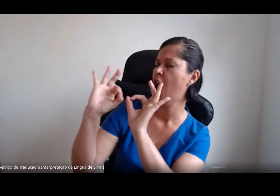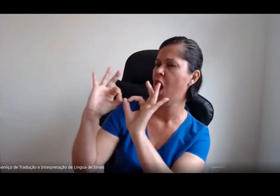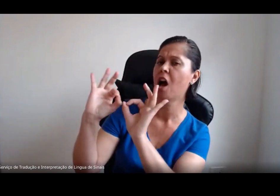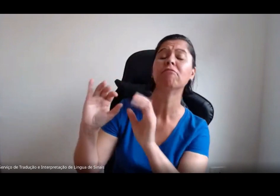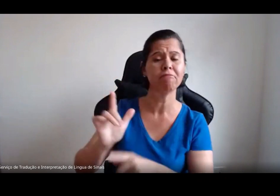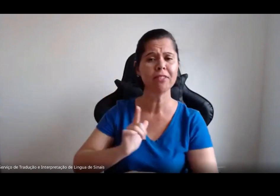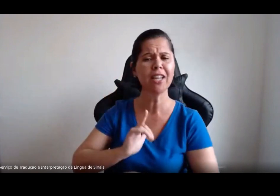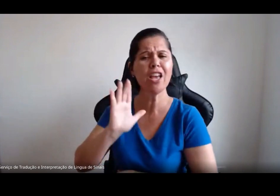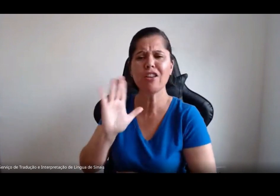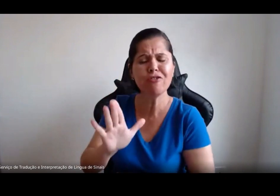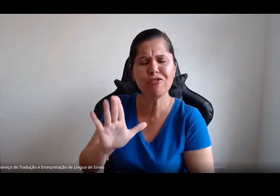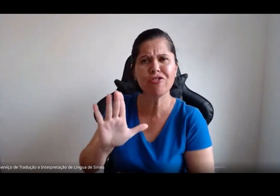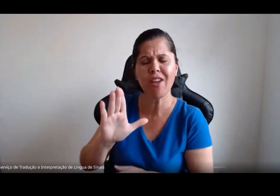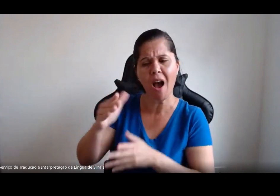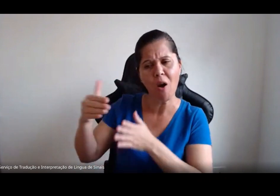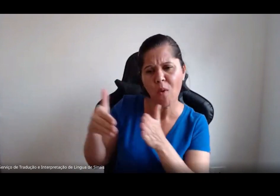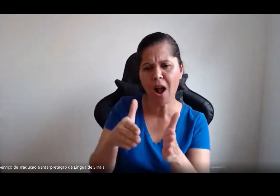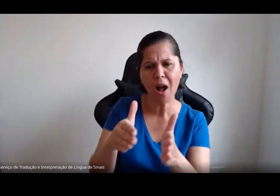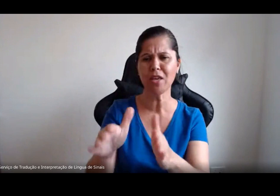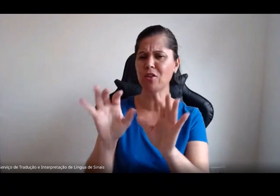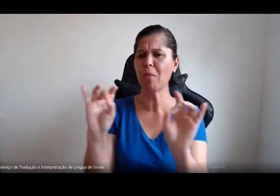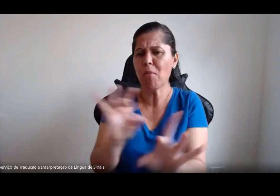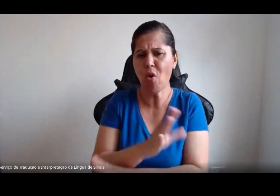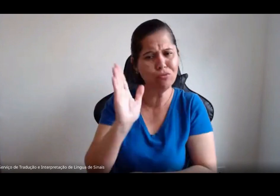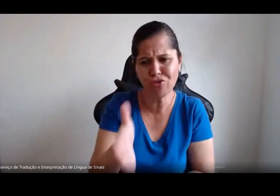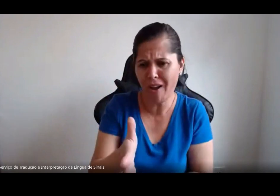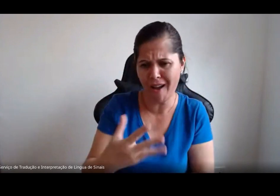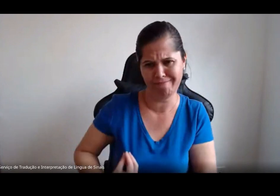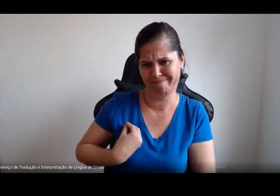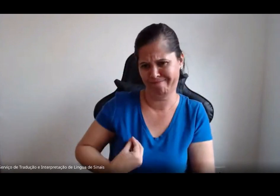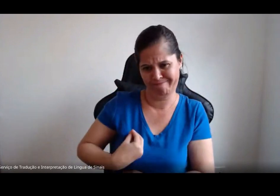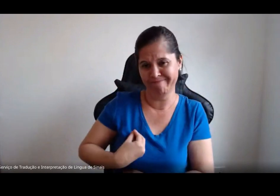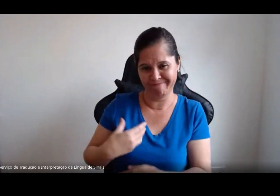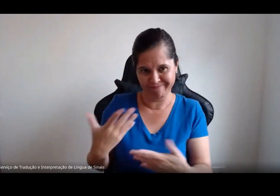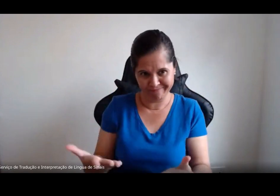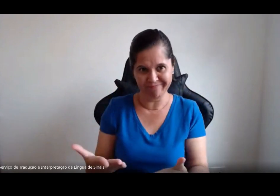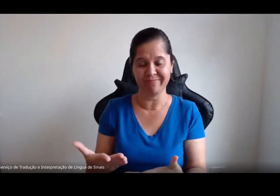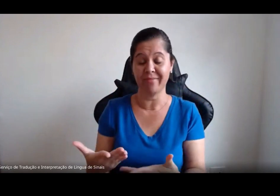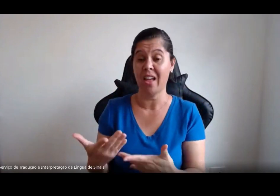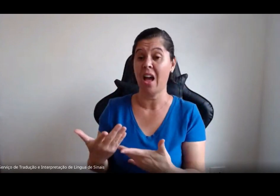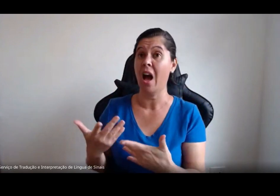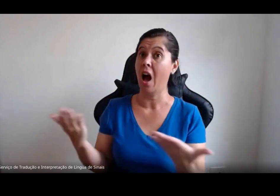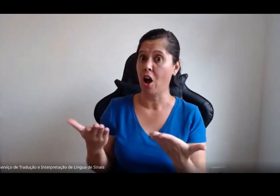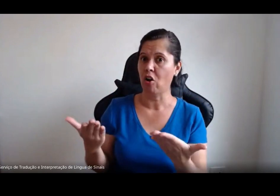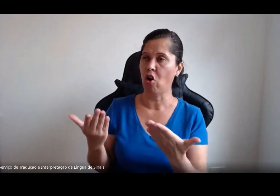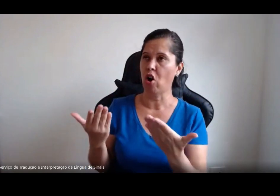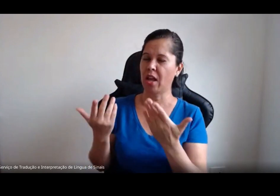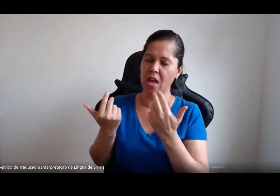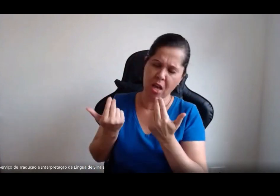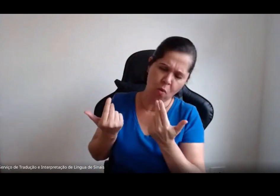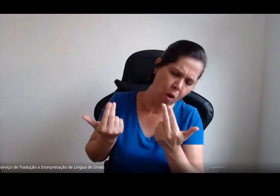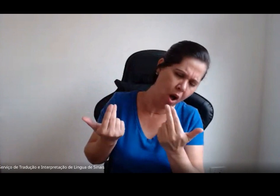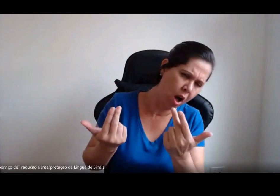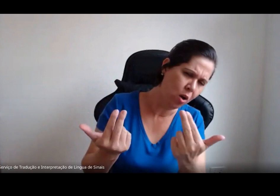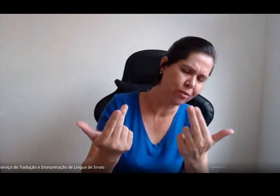de luxo, e eis um destino já traçado, em parte. A igualdade de chances é uma